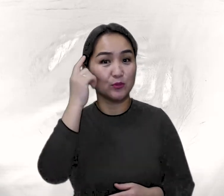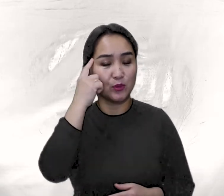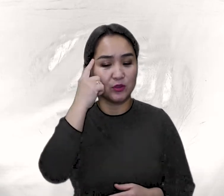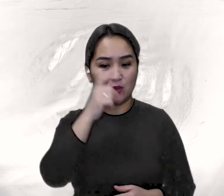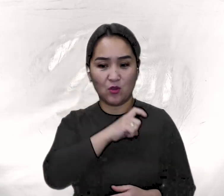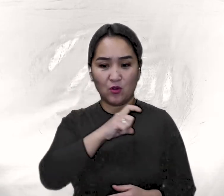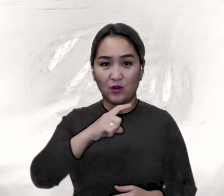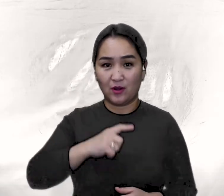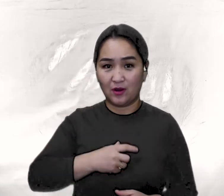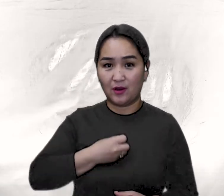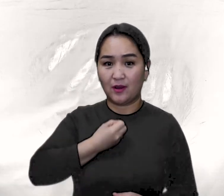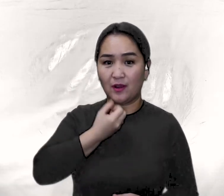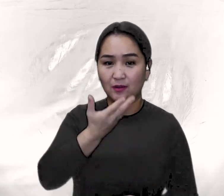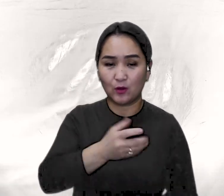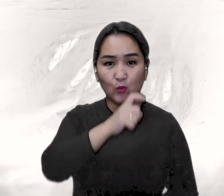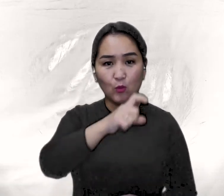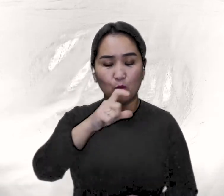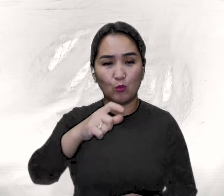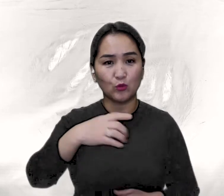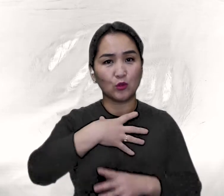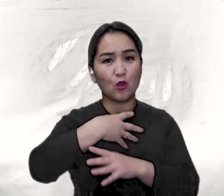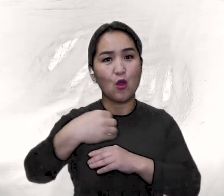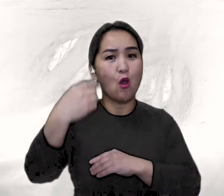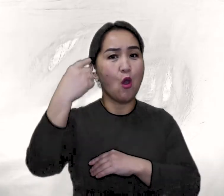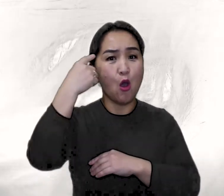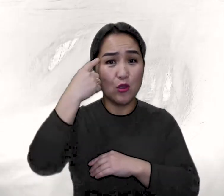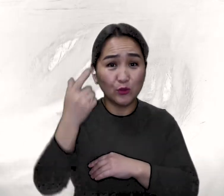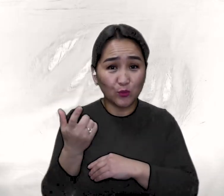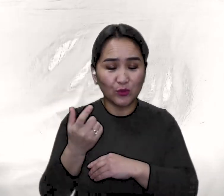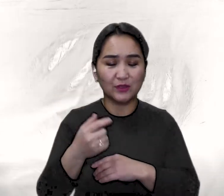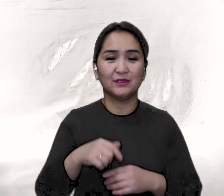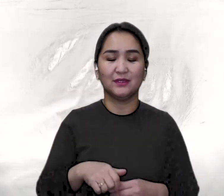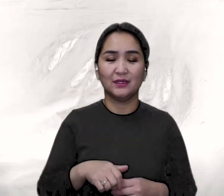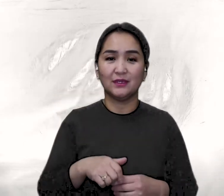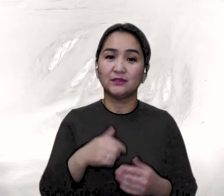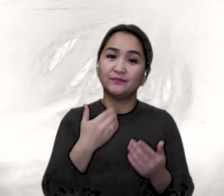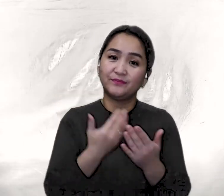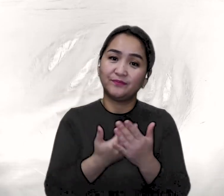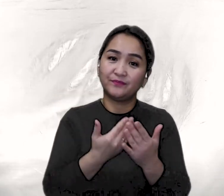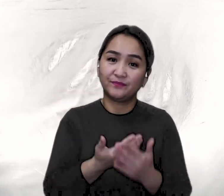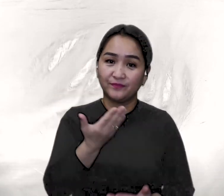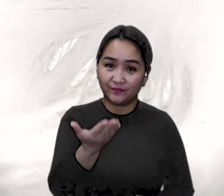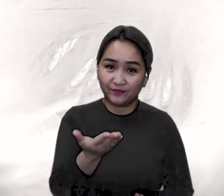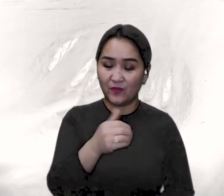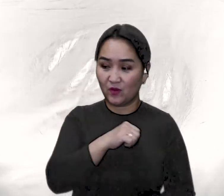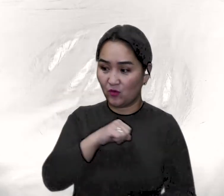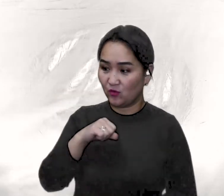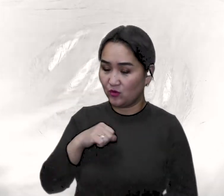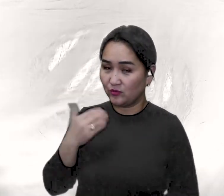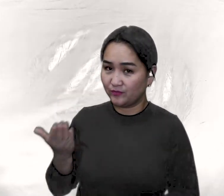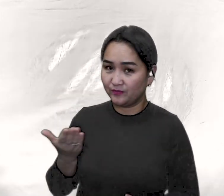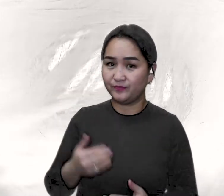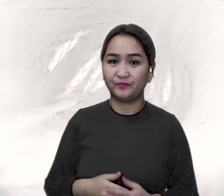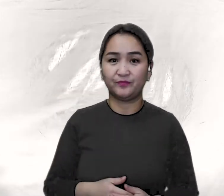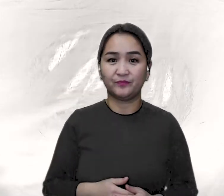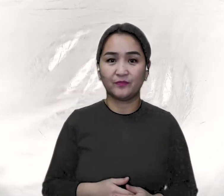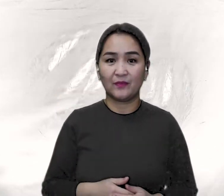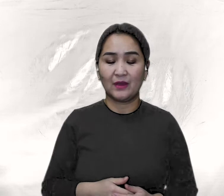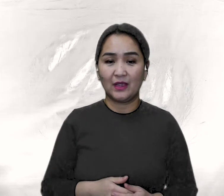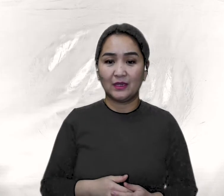тэрийг илэрхийлхийг ярихаар бас хүмүүс ойлготгүй. Тэгэхээр яг үндэ чи одоо эн чинь бүр зайлшгүй